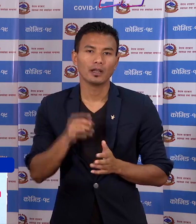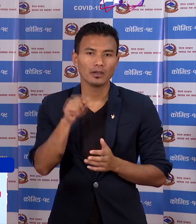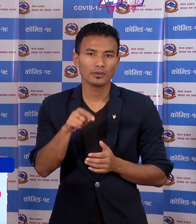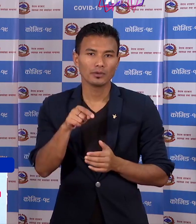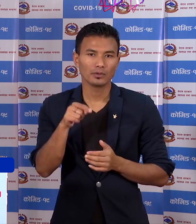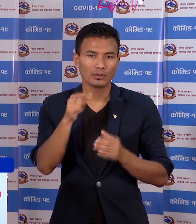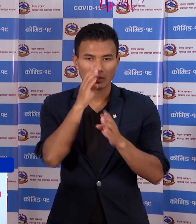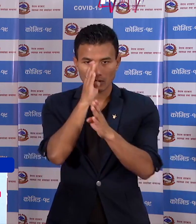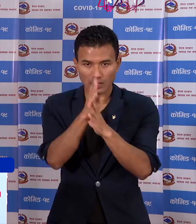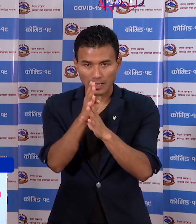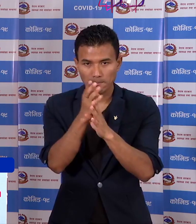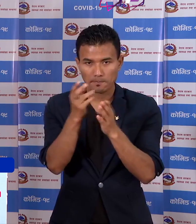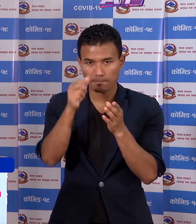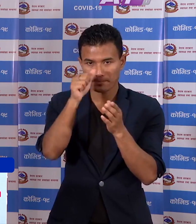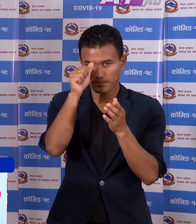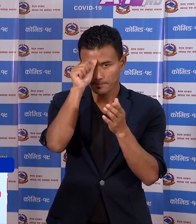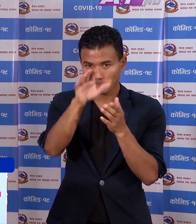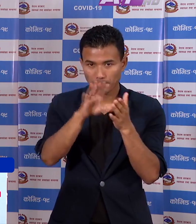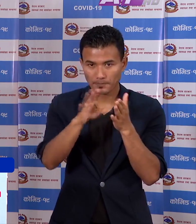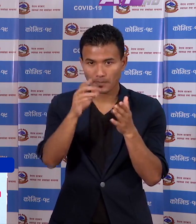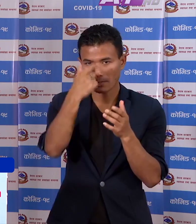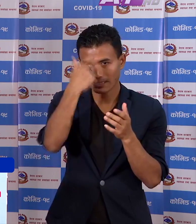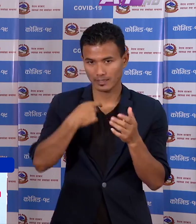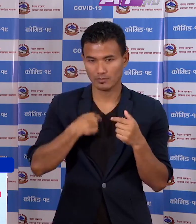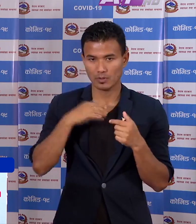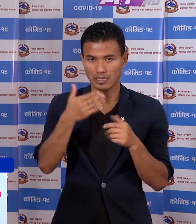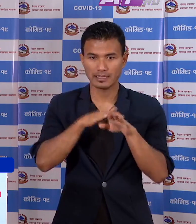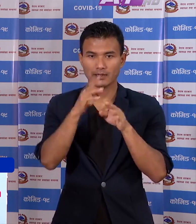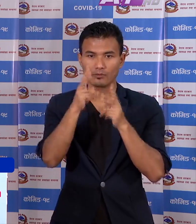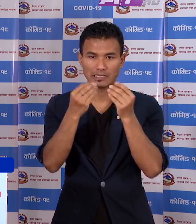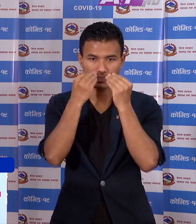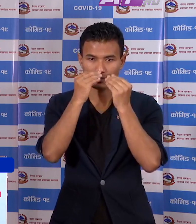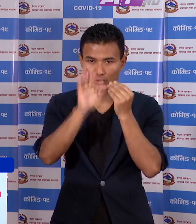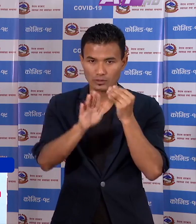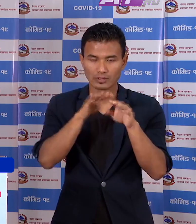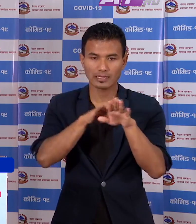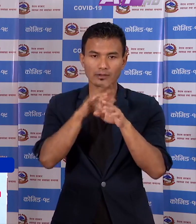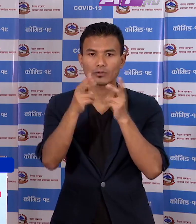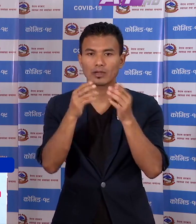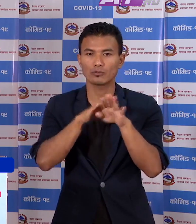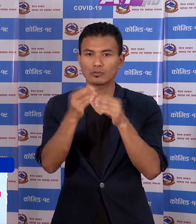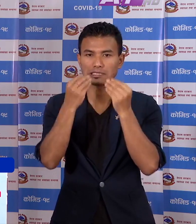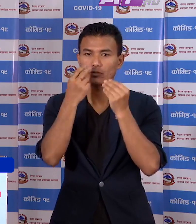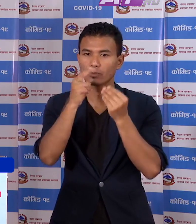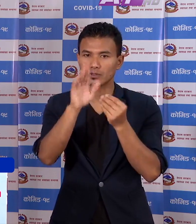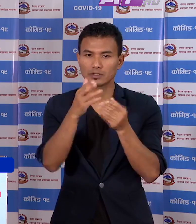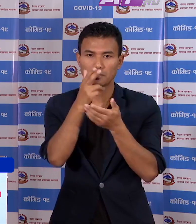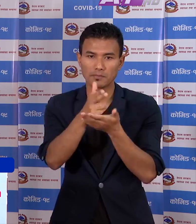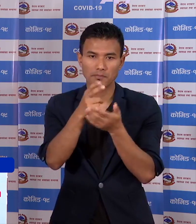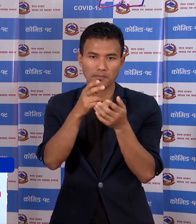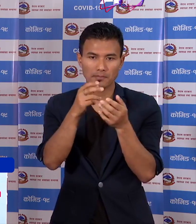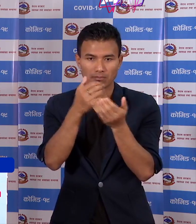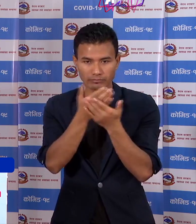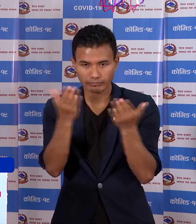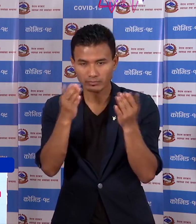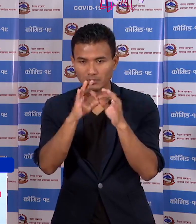यो लाइब अपडेट ले ब्यक्तिकत मलाई तहरे कुरा शिका आयको छा यारले शिकाउनु बाको छा मीडिया कर्मे अरलाई धेरे